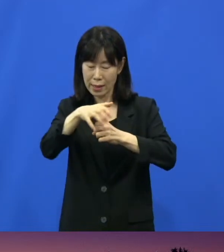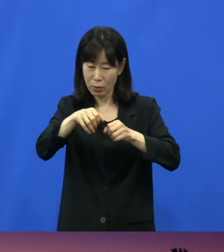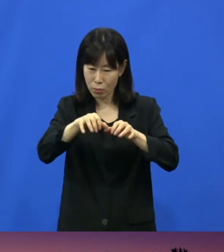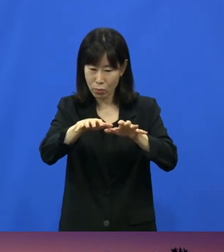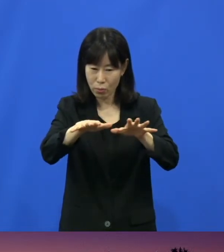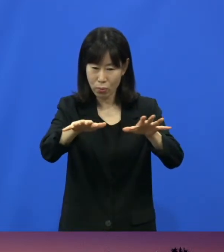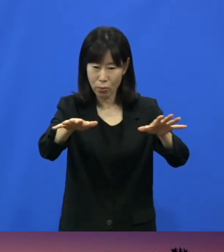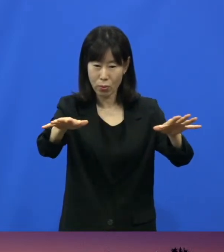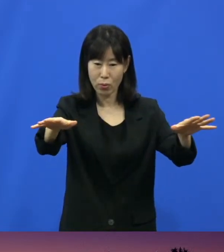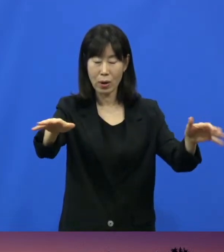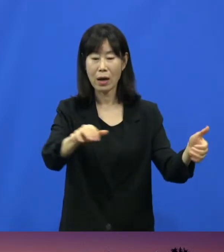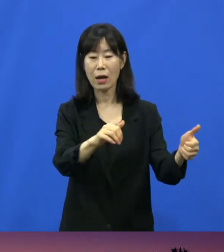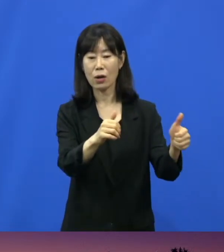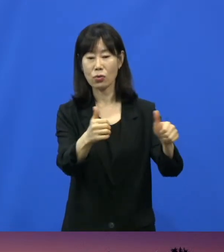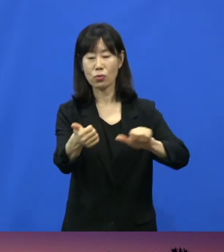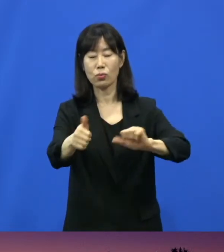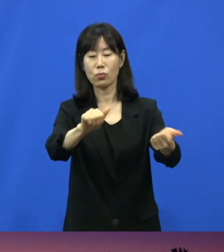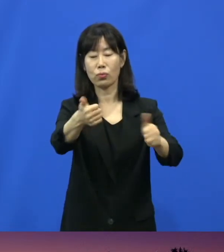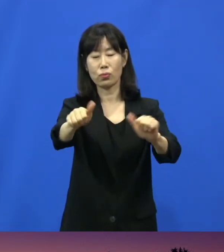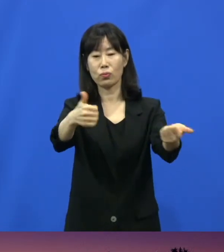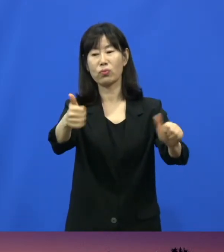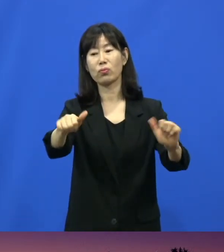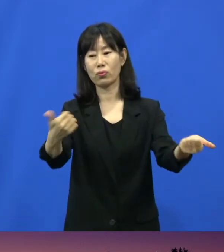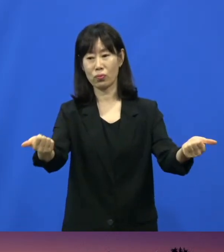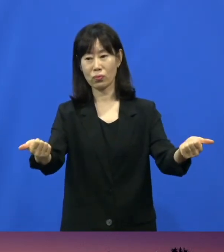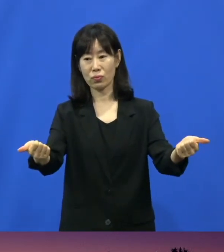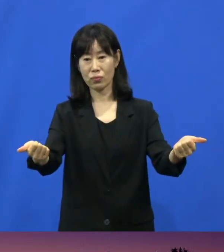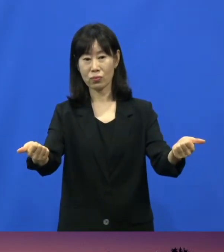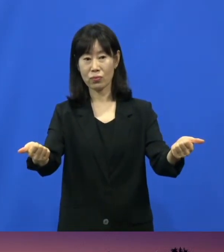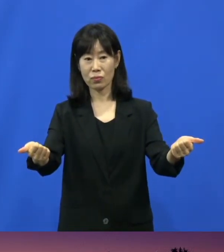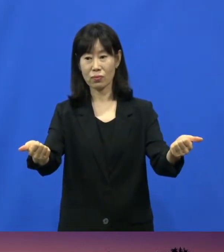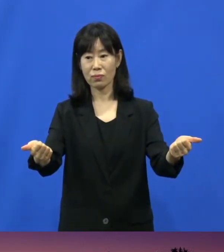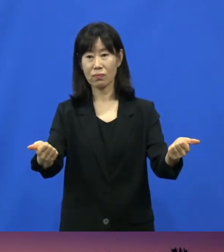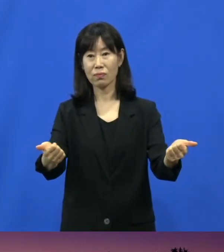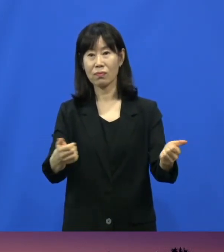권세, 수백만 명이 죽었어요.